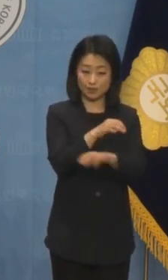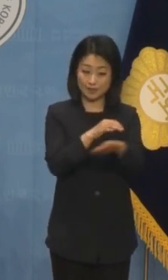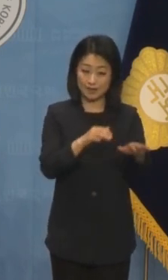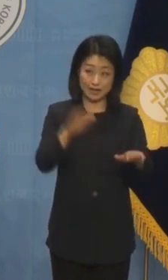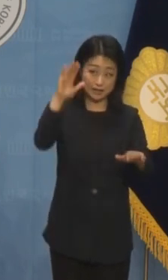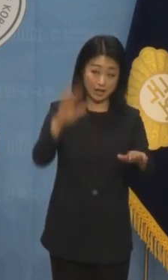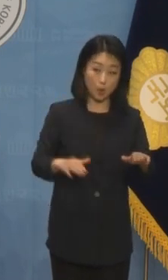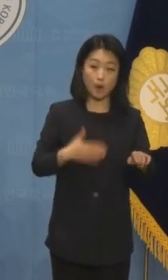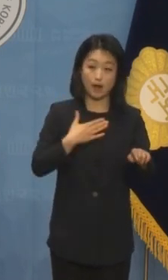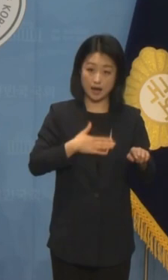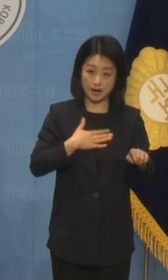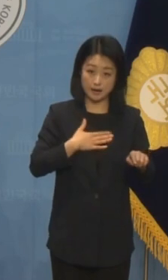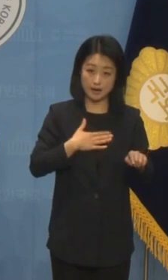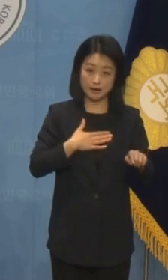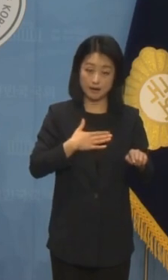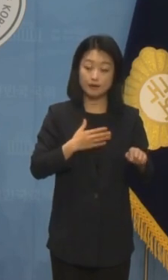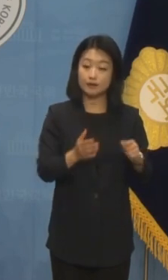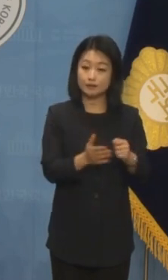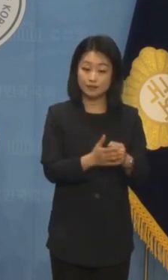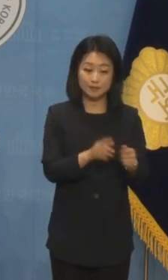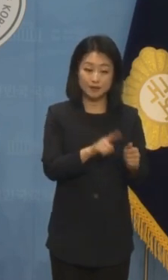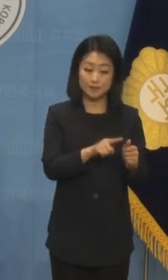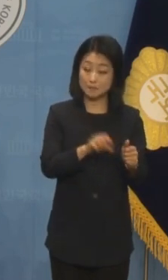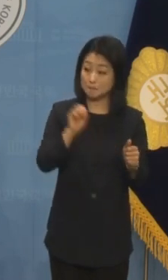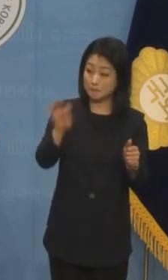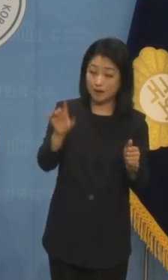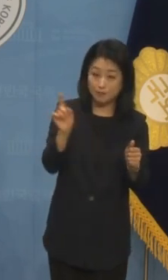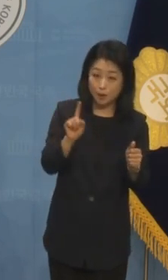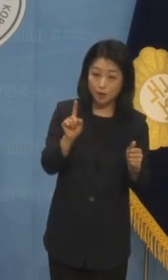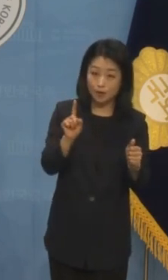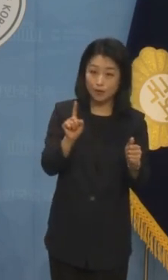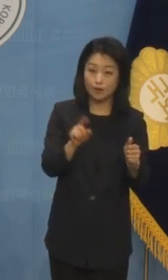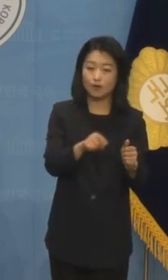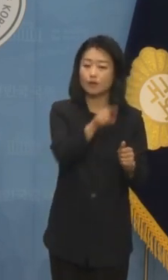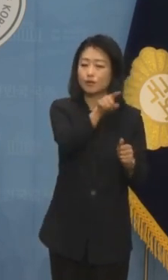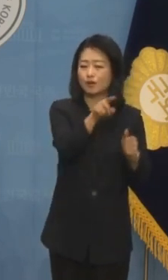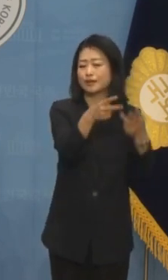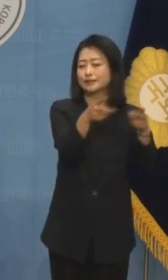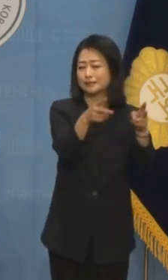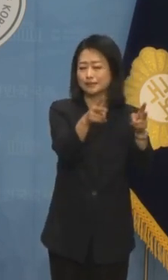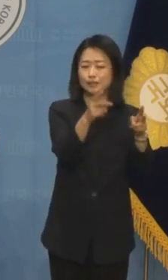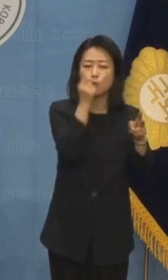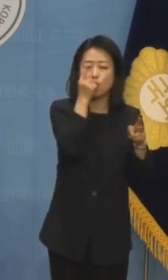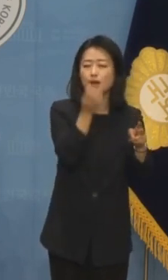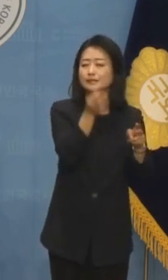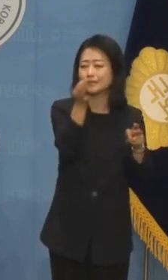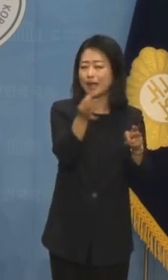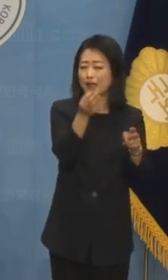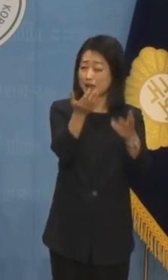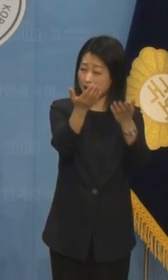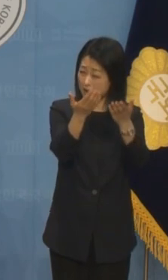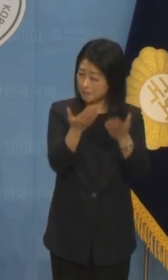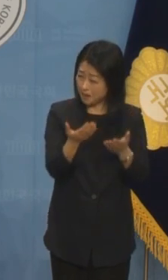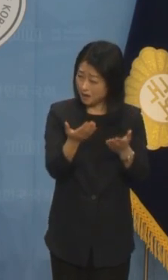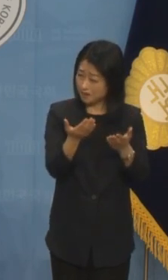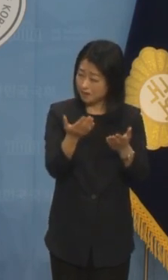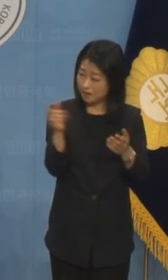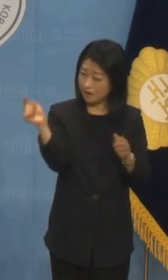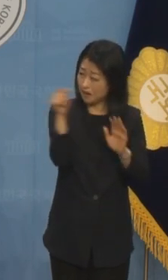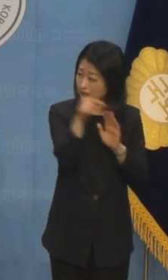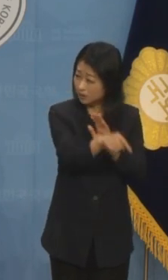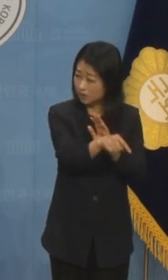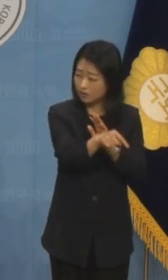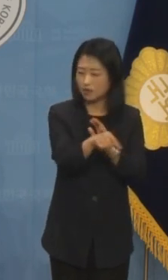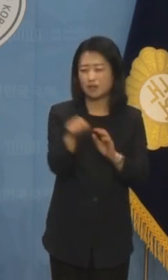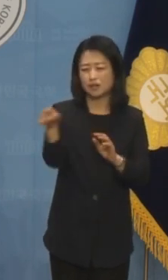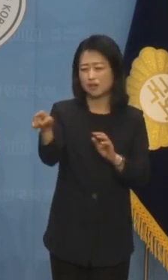사태인가. 그래서 공인중개사는 말했습니다. 위에 불쌍한 임차인들의 월세를 받으러 혹시 오셨냐? 그거는 사람이